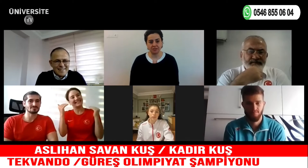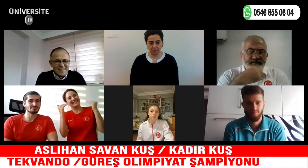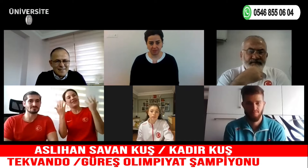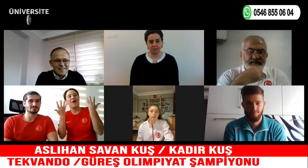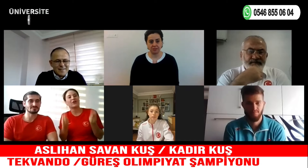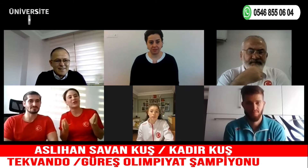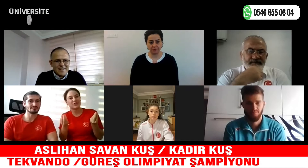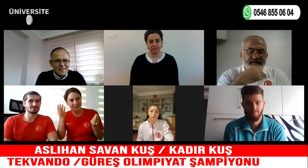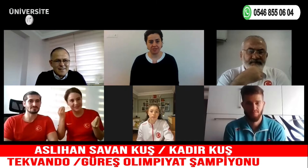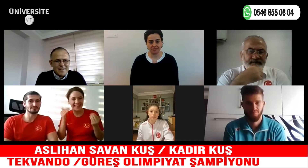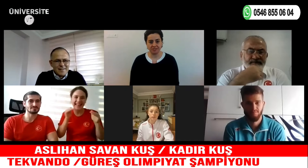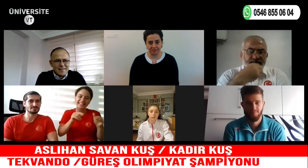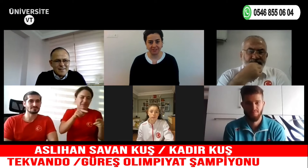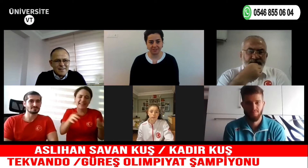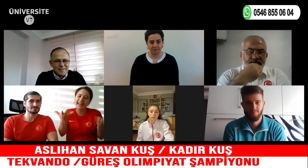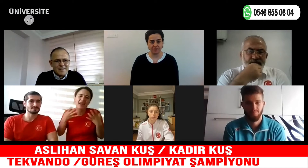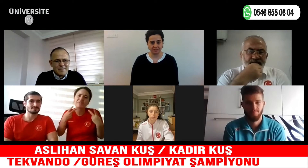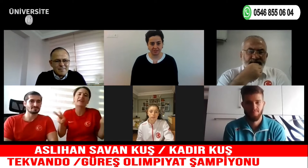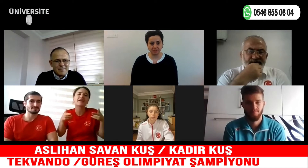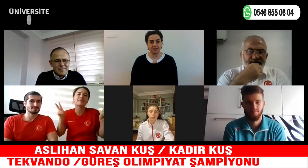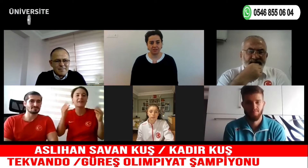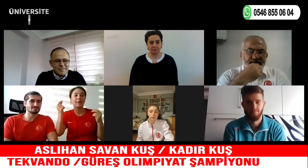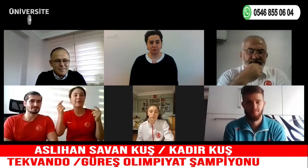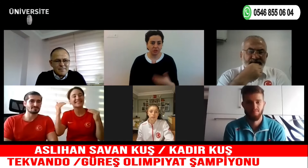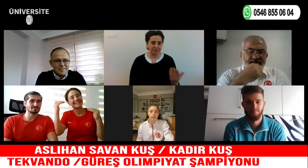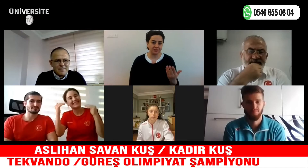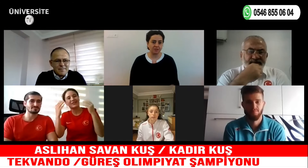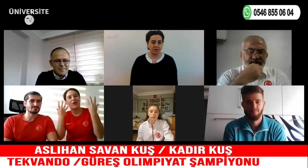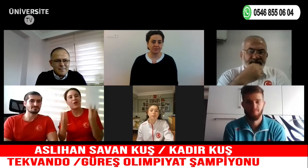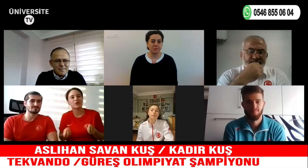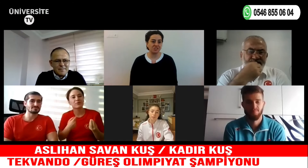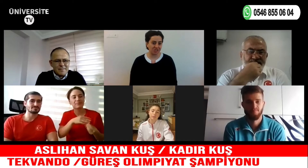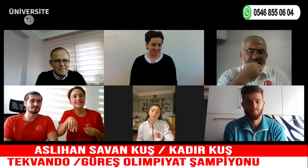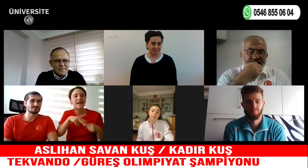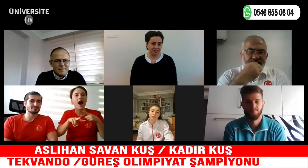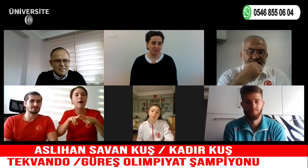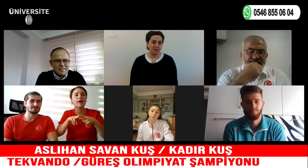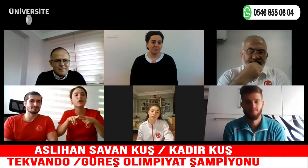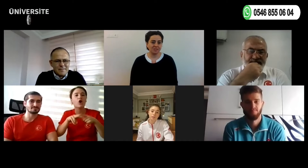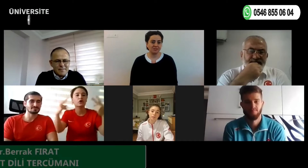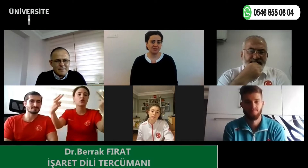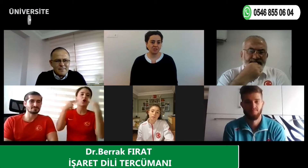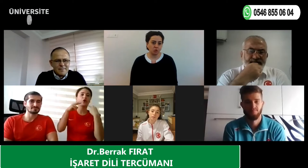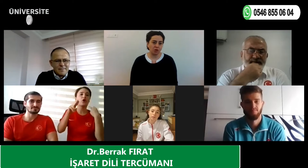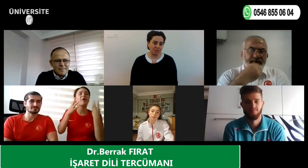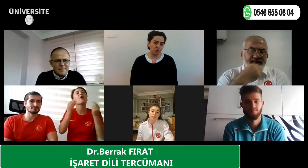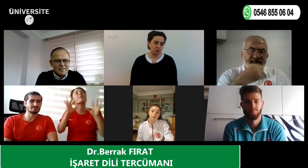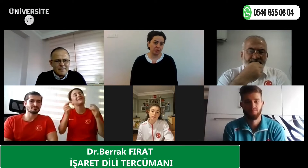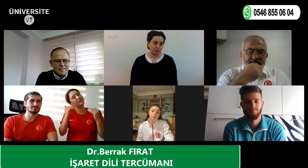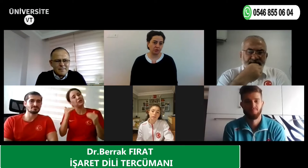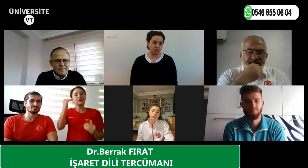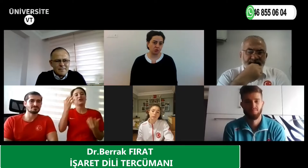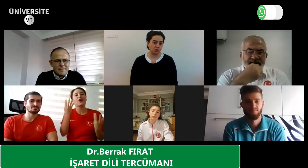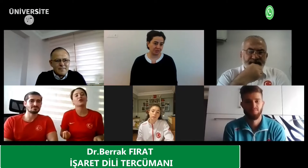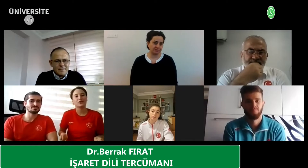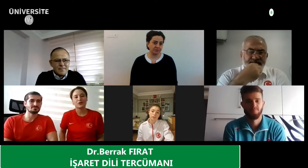daha avantajları var ya da daha fazla yararlanabiliyorlar ya da daha antrenman şansları var. Biz çok amatör